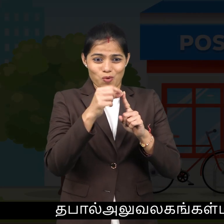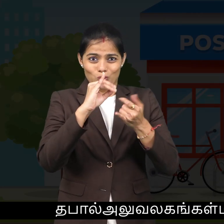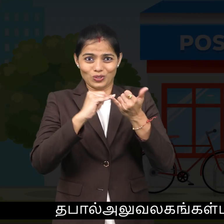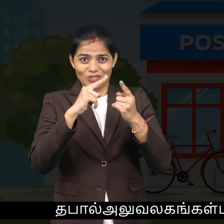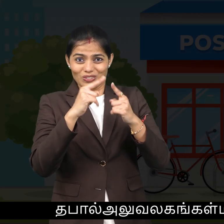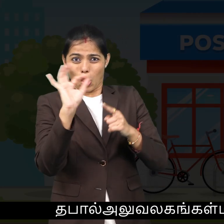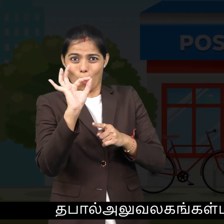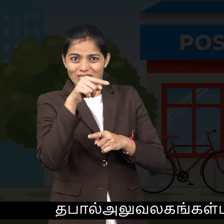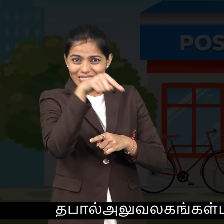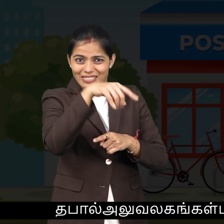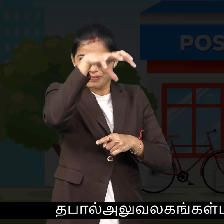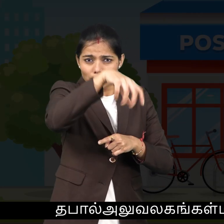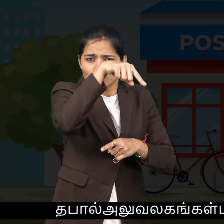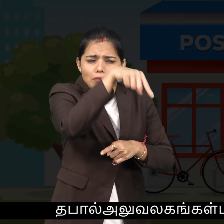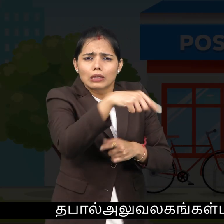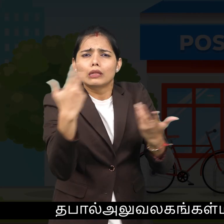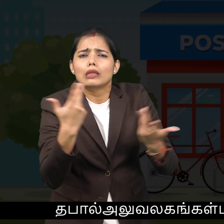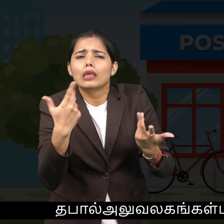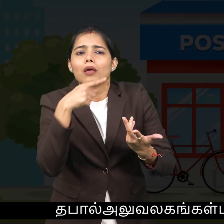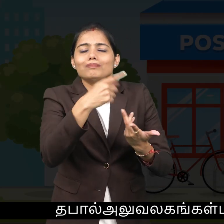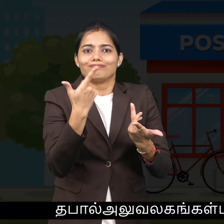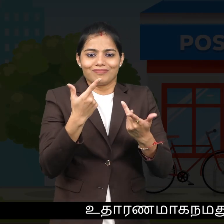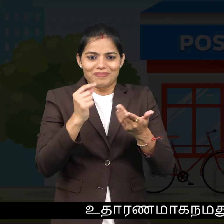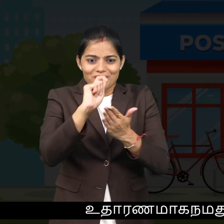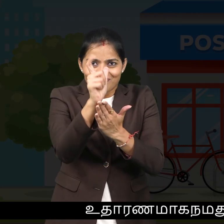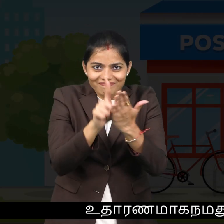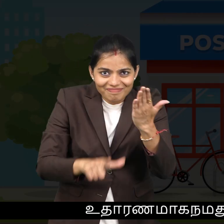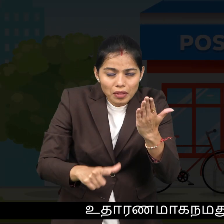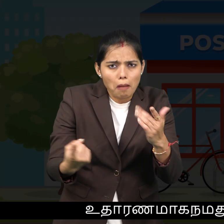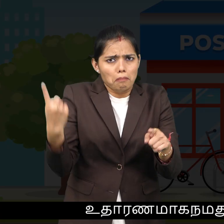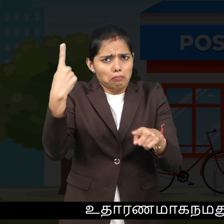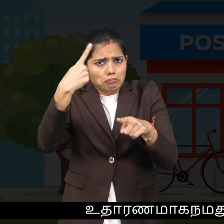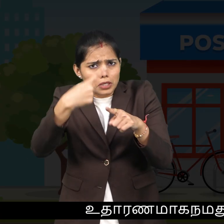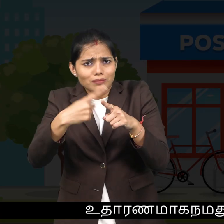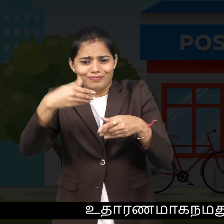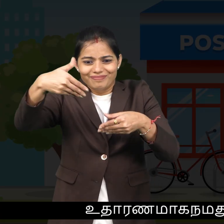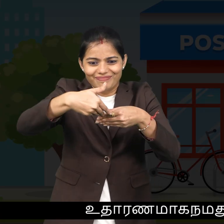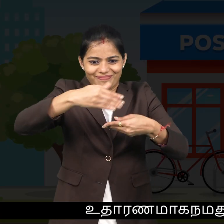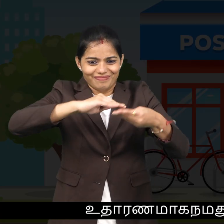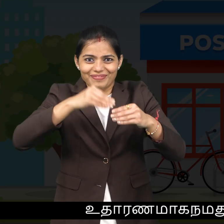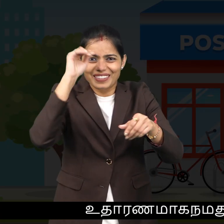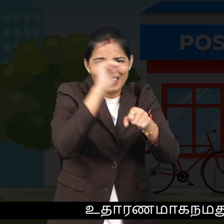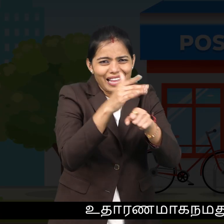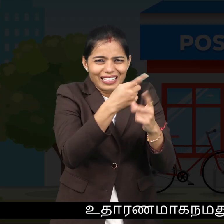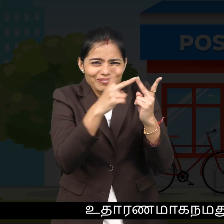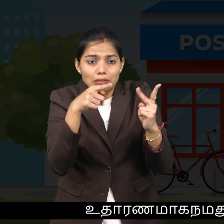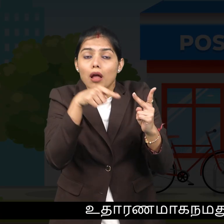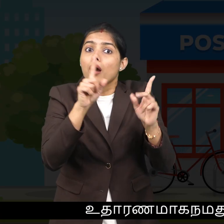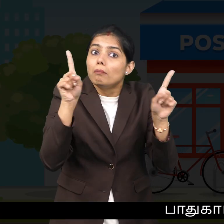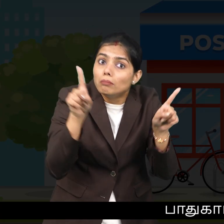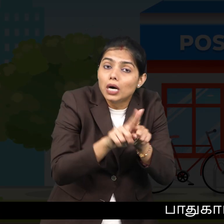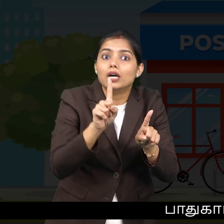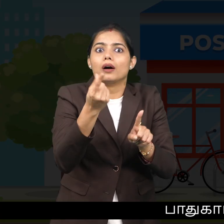தபால் அலுவலகங்கள் மற்ற சேவைகளையும் வழங்குகின்றன. உதாரணமாக, நமது பணத்தை சேமிப்பு